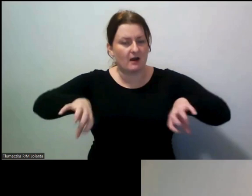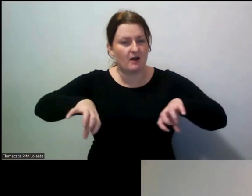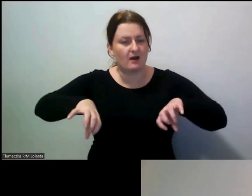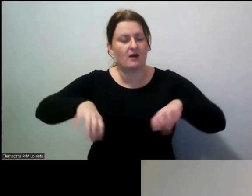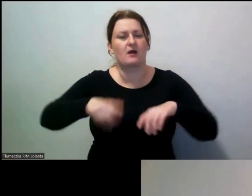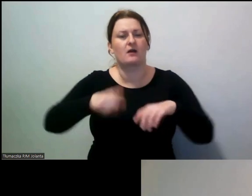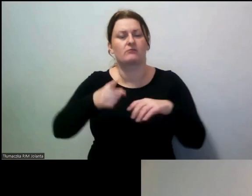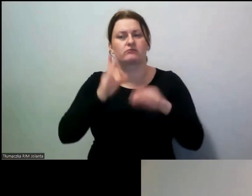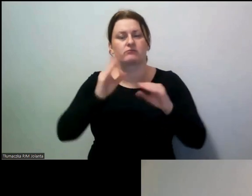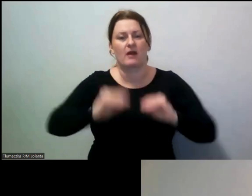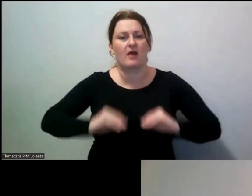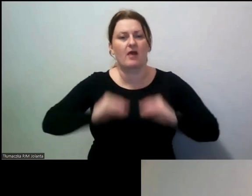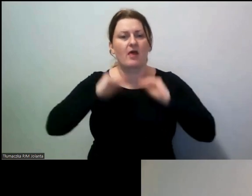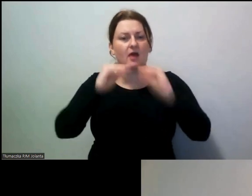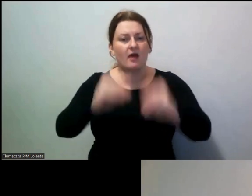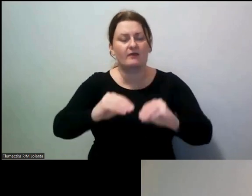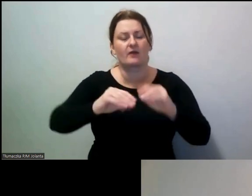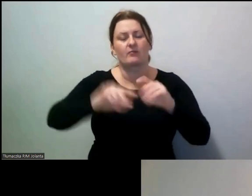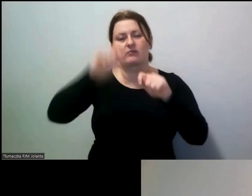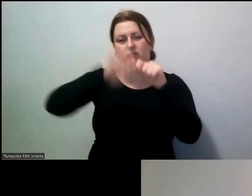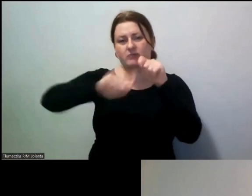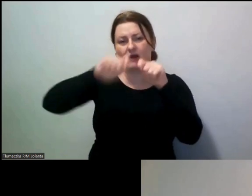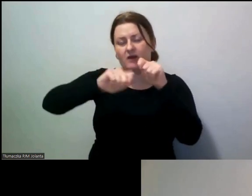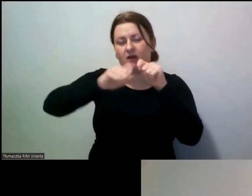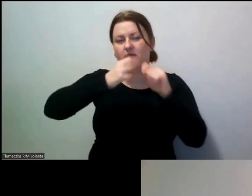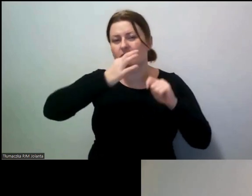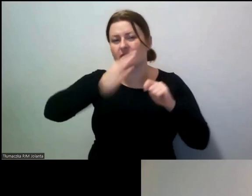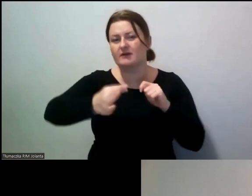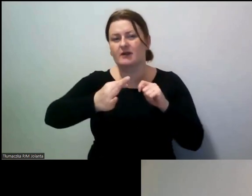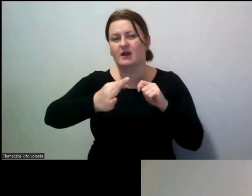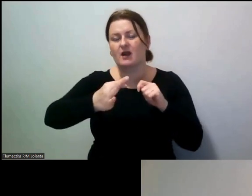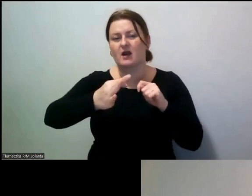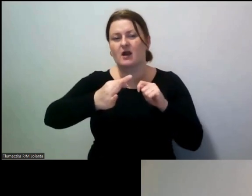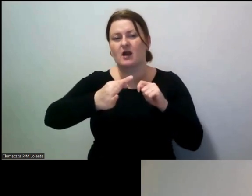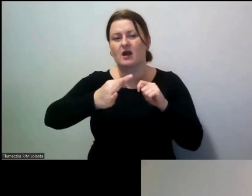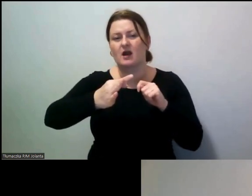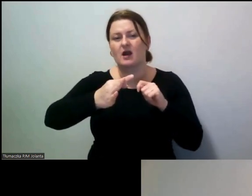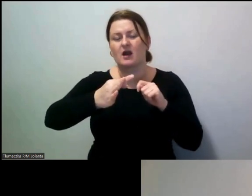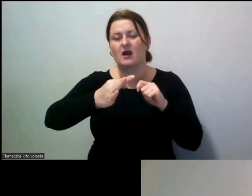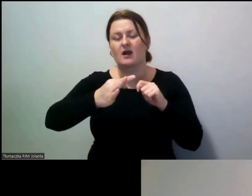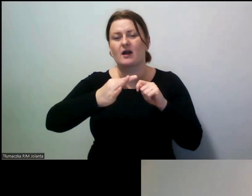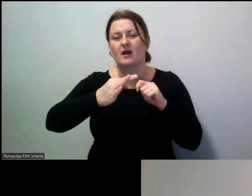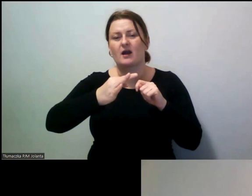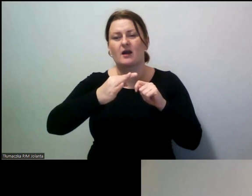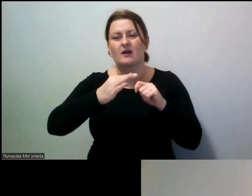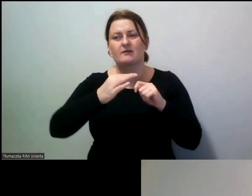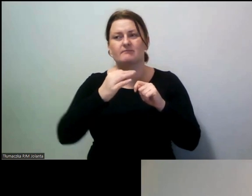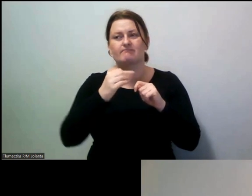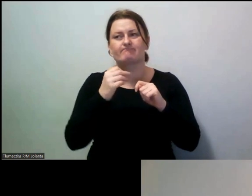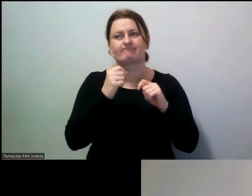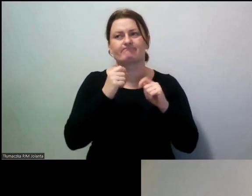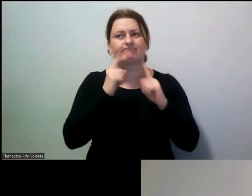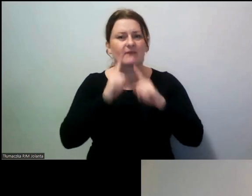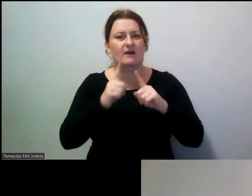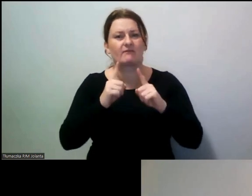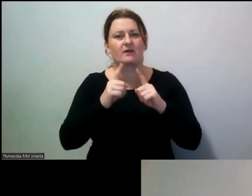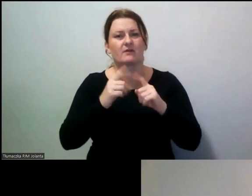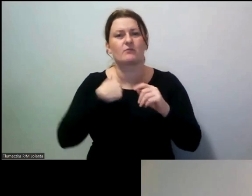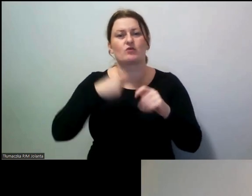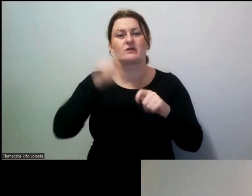nadszedł etap na sprawdzenie tych pytań, powiedzmy sobie metaforycznie, w boju, czyli doszło do